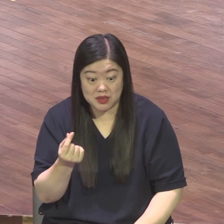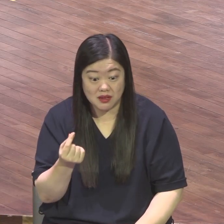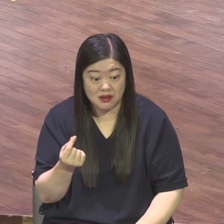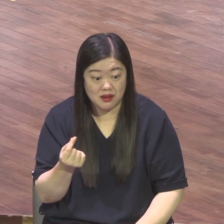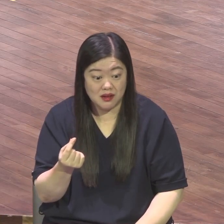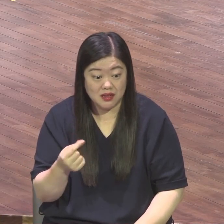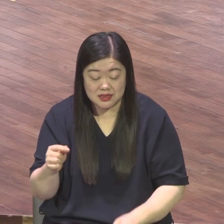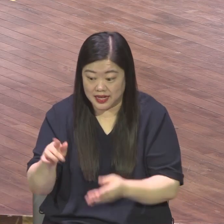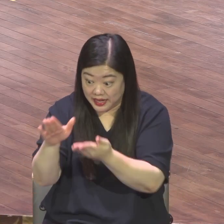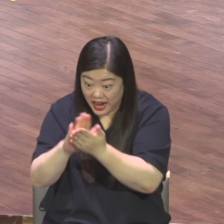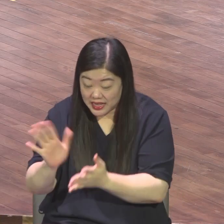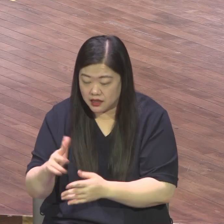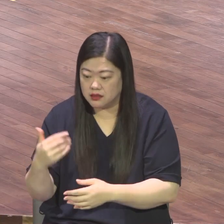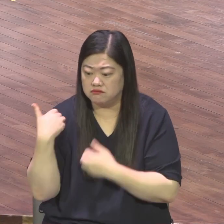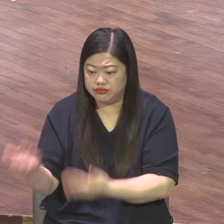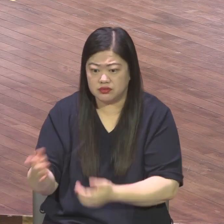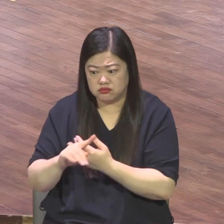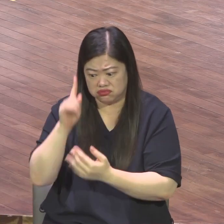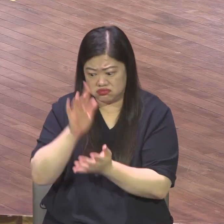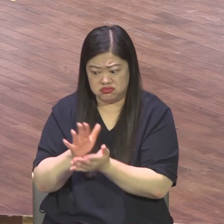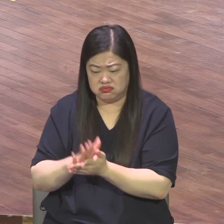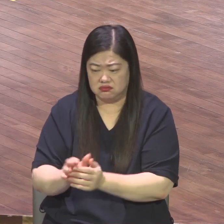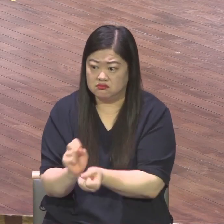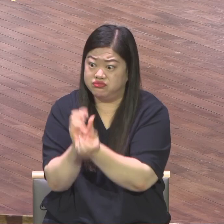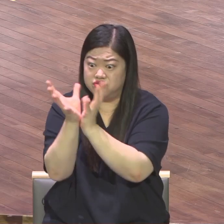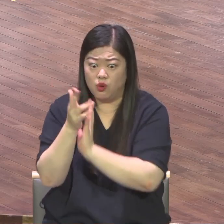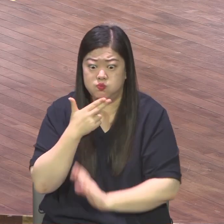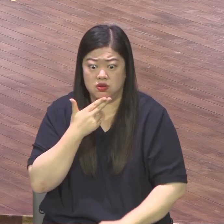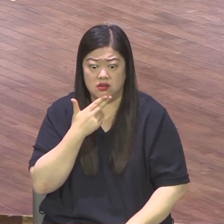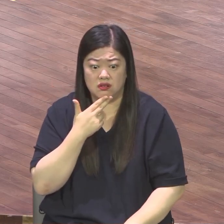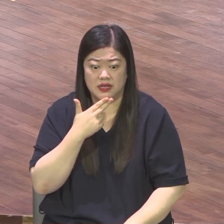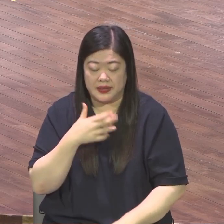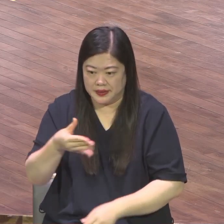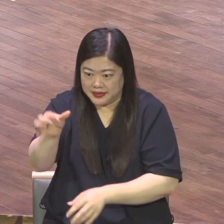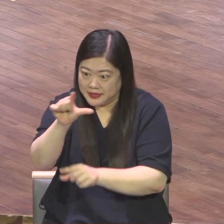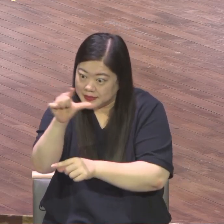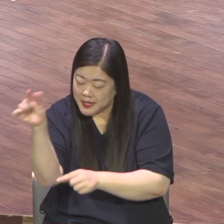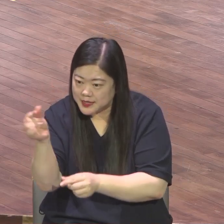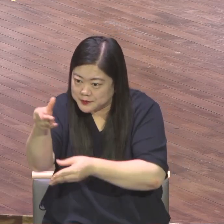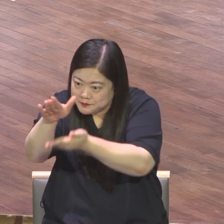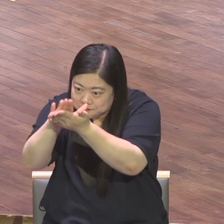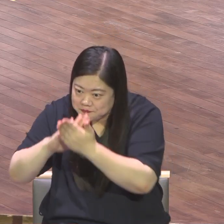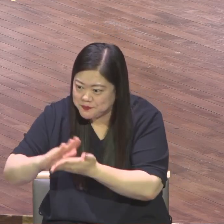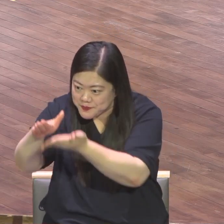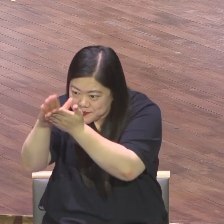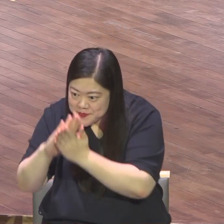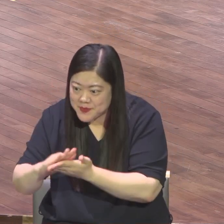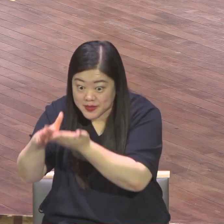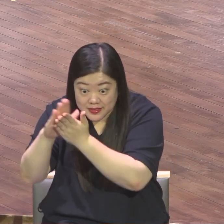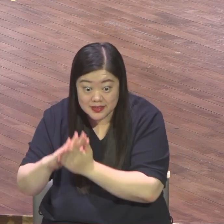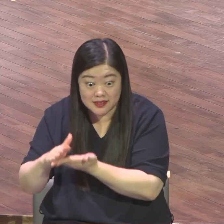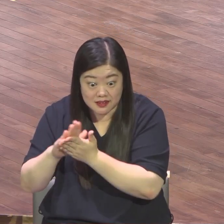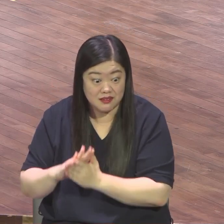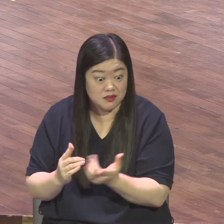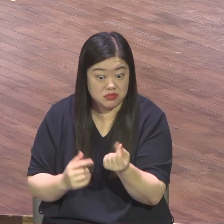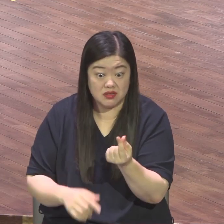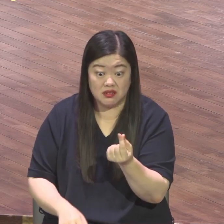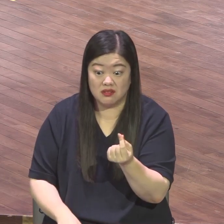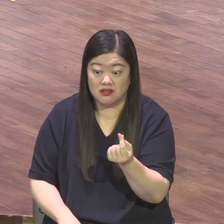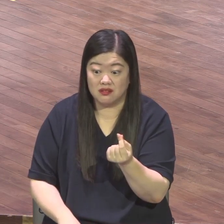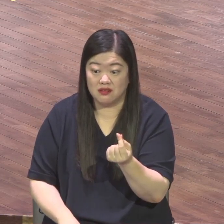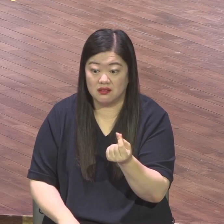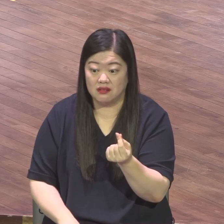지극정성으로 마찬가지요. 불평 원망하는 마음은요 가꾸지 않아도 저절로 나와. 저절로 뭐